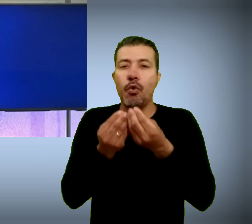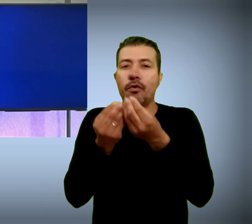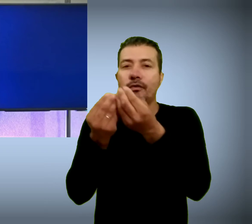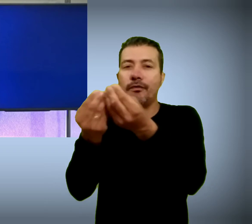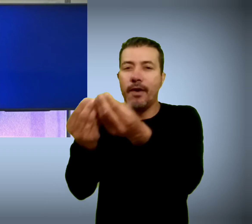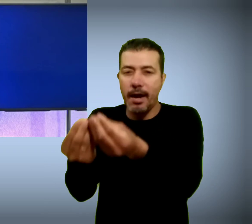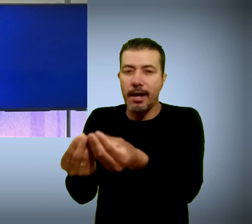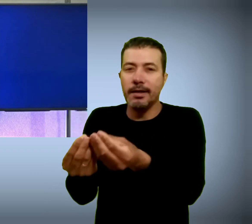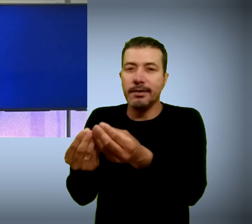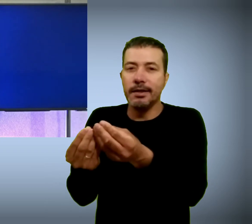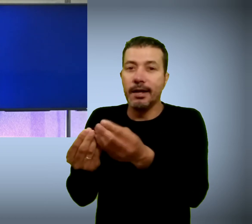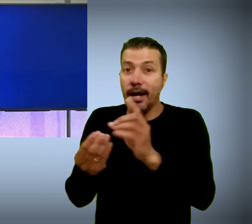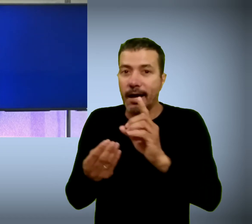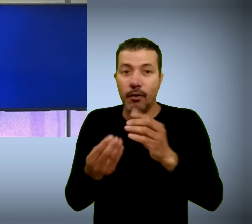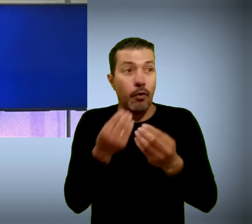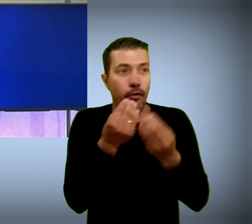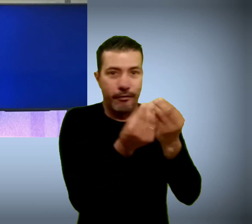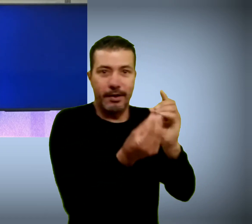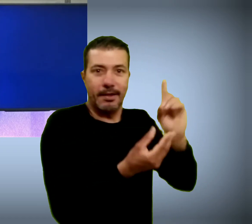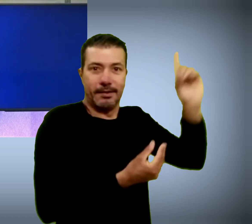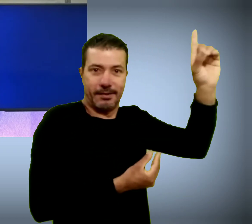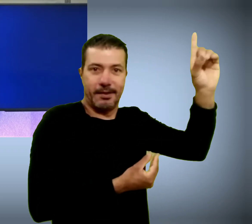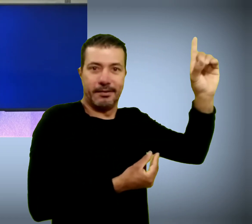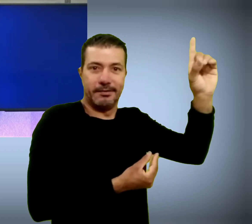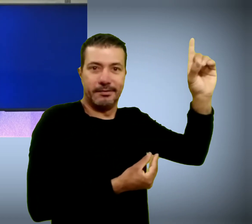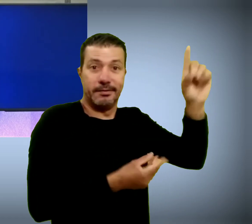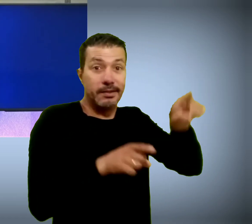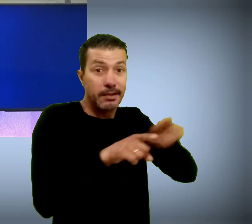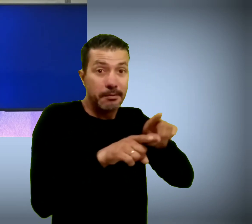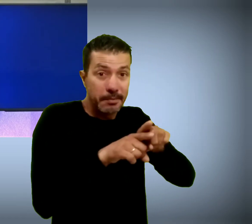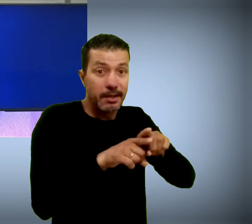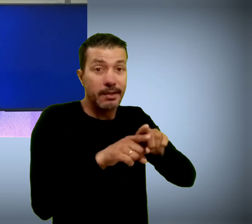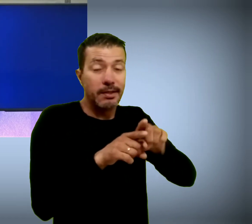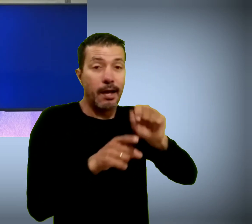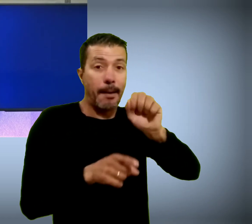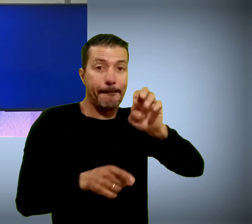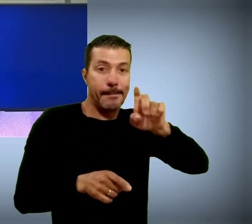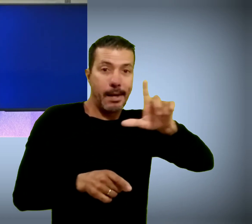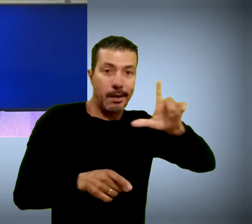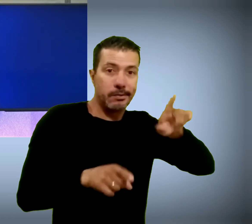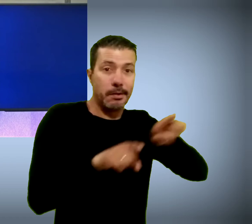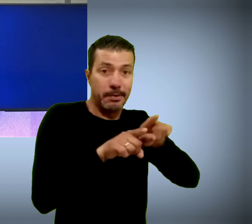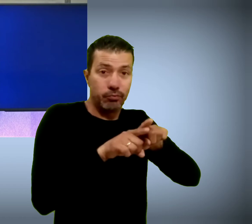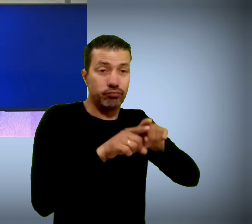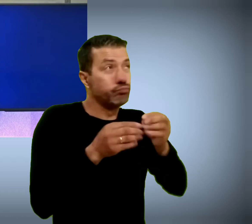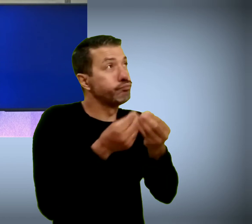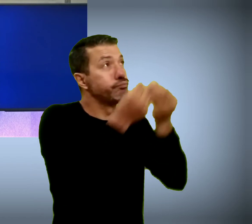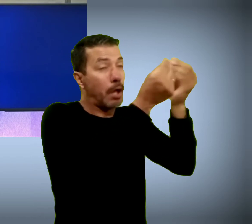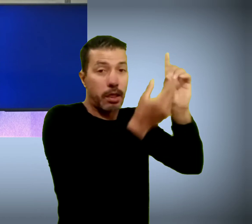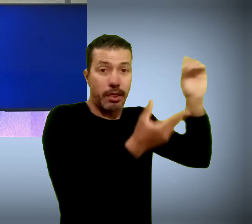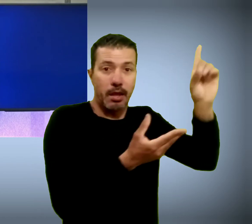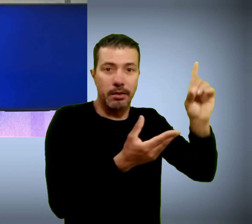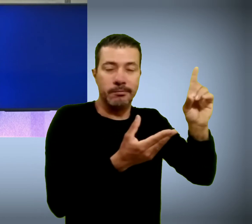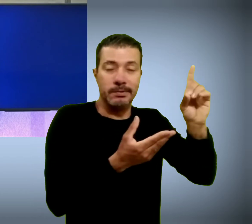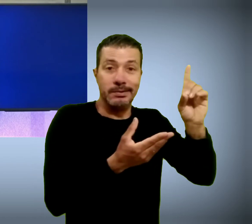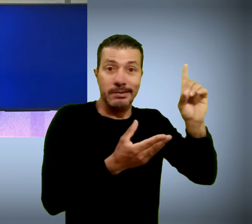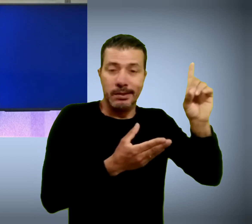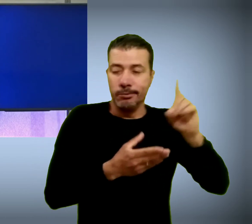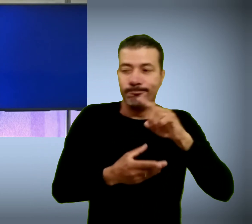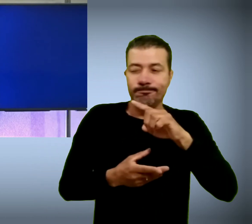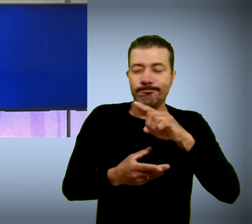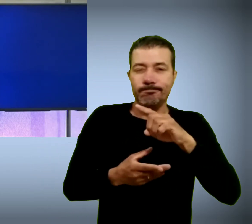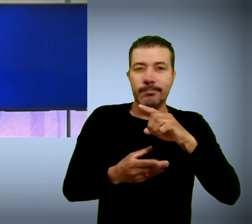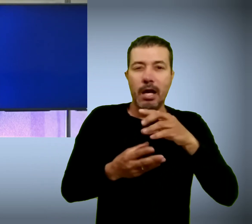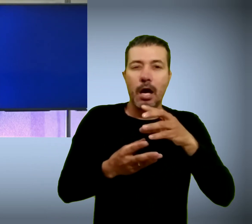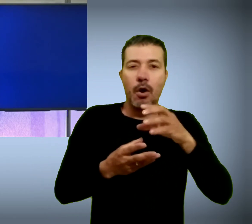Senhor, e Abel também trouxe dos primogênitos das suas ovelhas e da sua gordura. E atentou o Senhor para Abel e